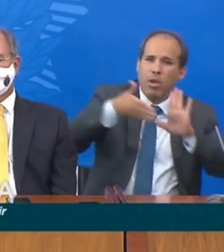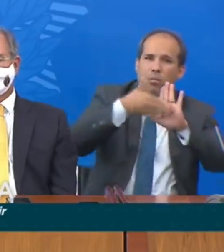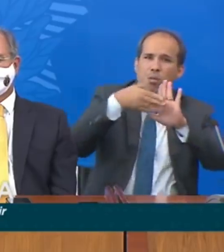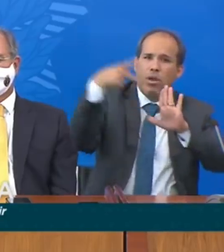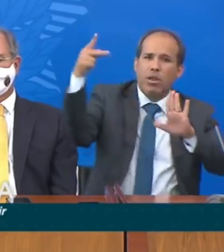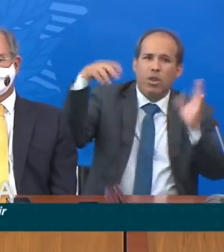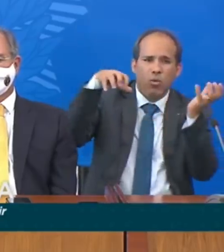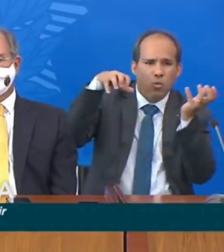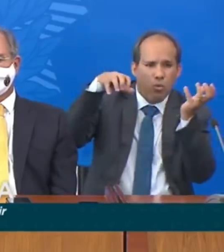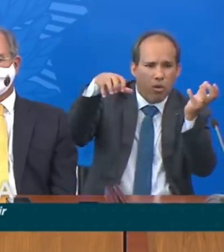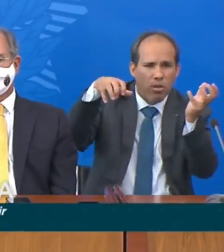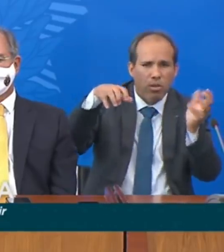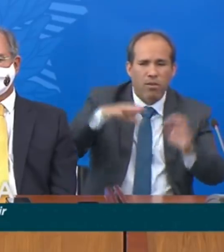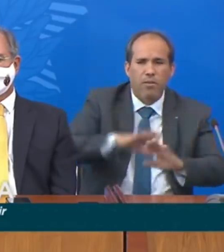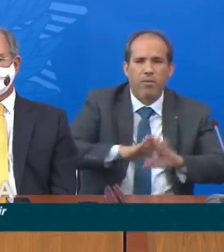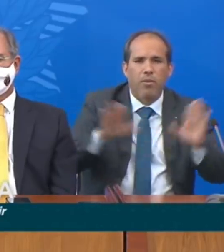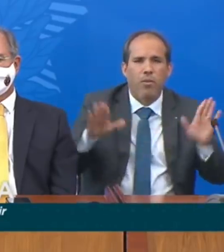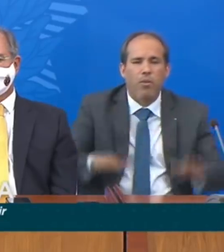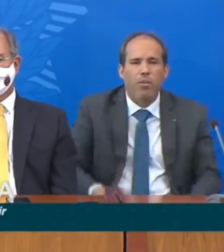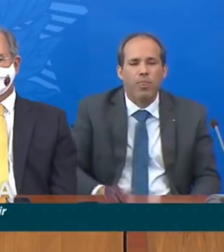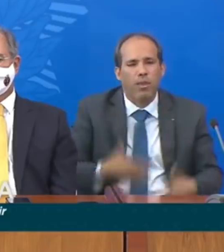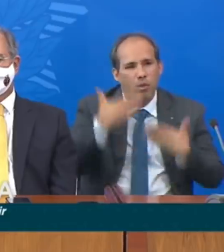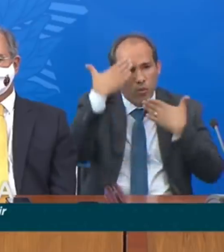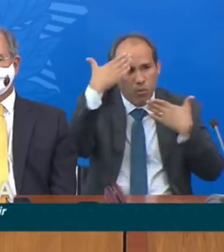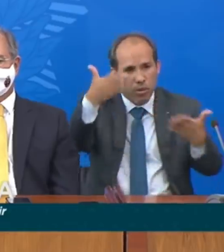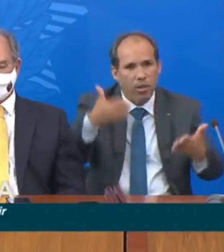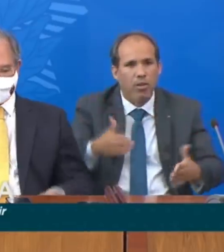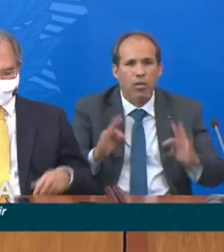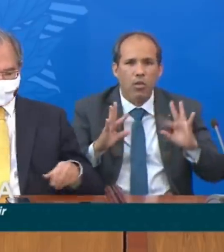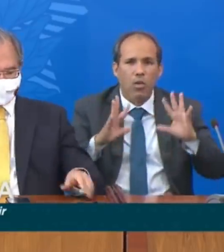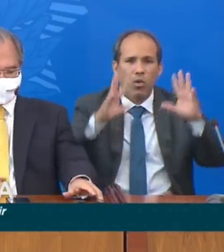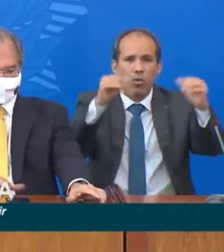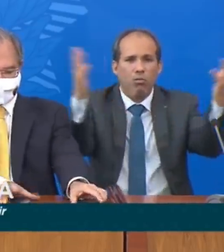Congresso Nacional. No mais, meu muito obrigado a todos os senhores e senhoras.